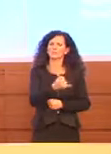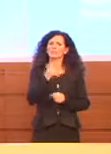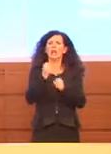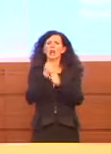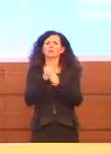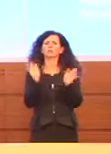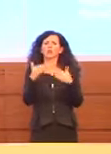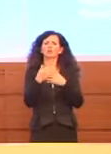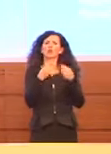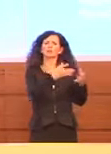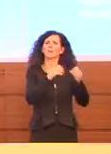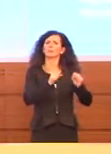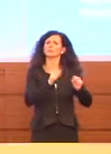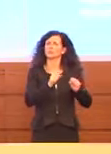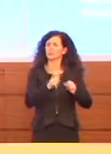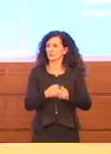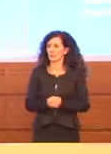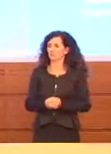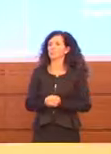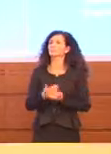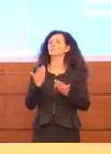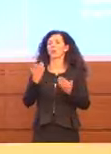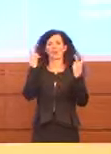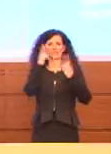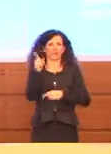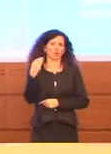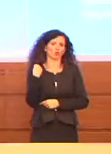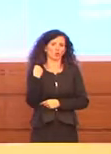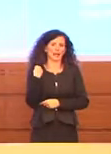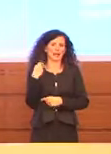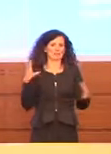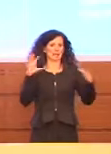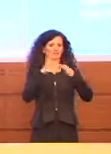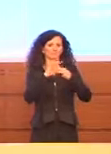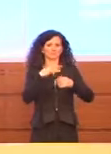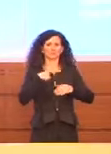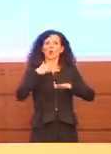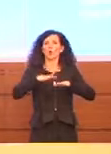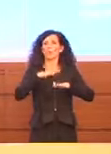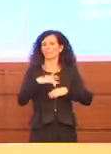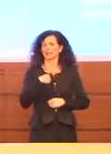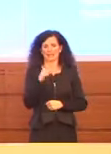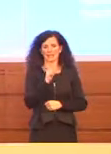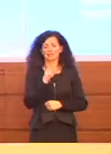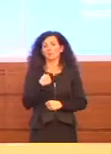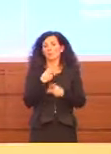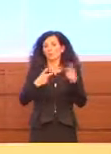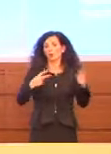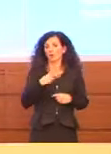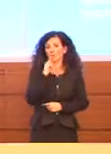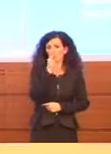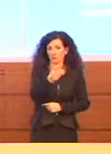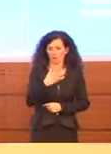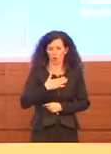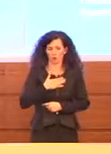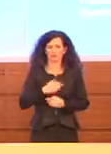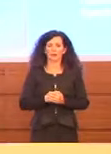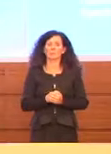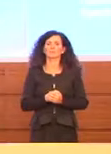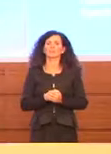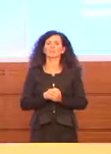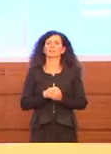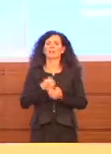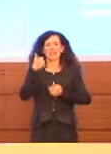sono guarda sono domande che esulano un po dalla mia competenza ma cercherò di darle una risposta al meglio di quello che posso sierologia esami